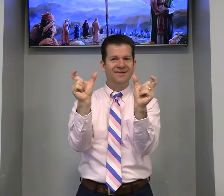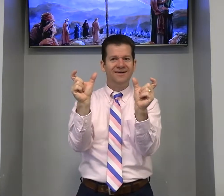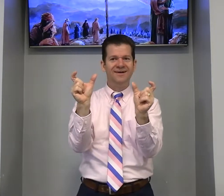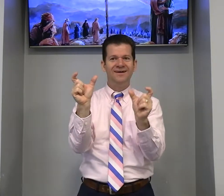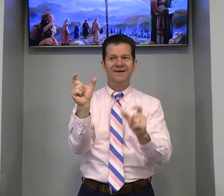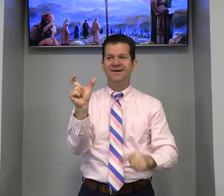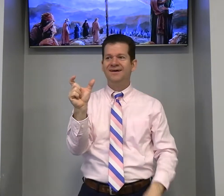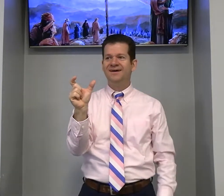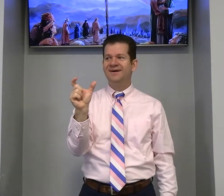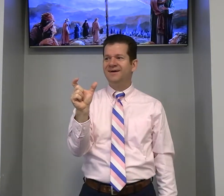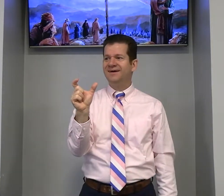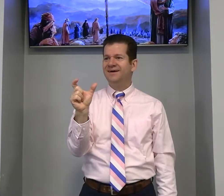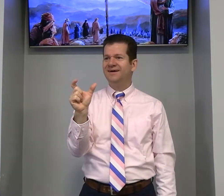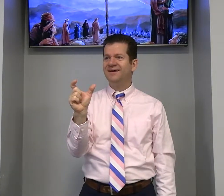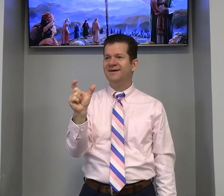palavras.